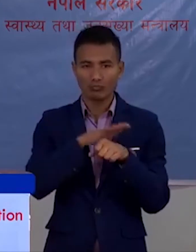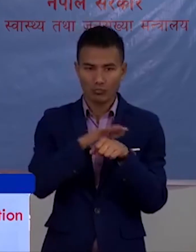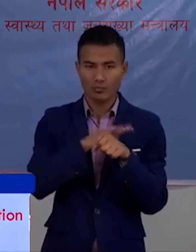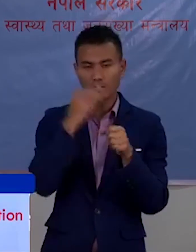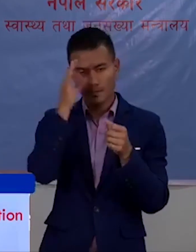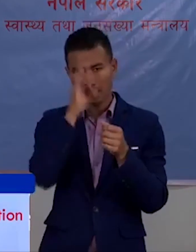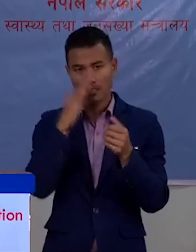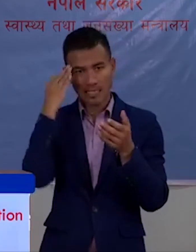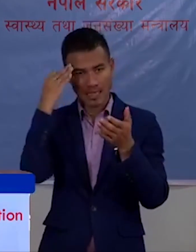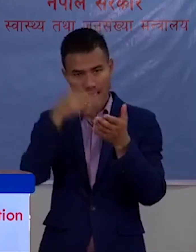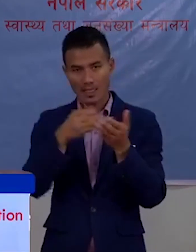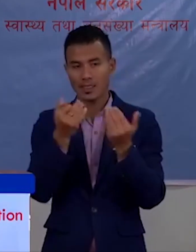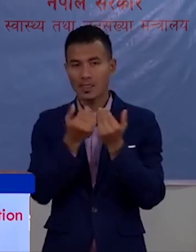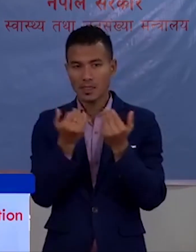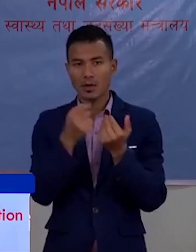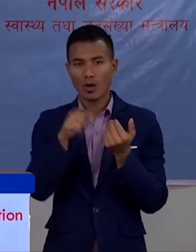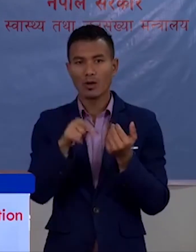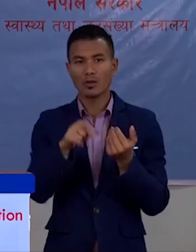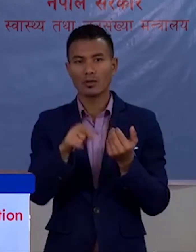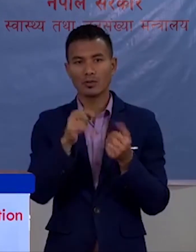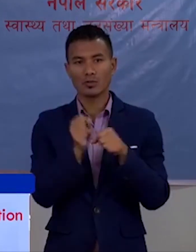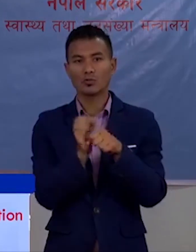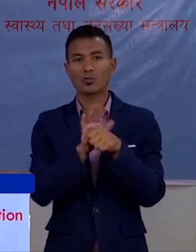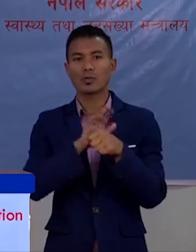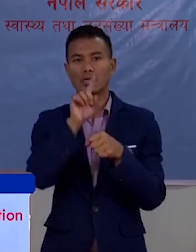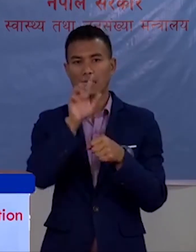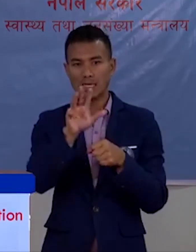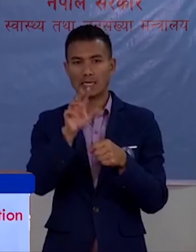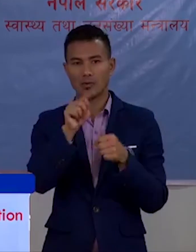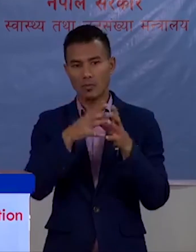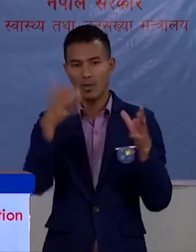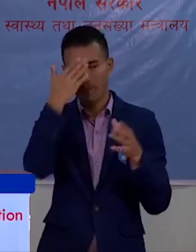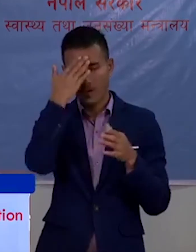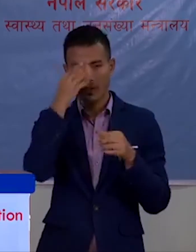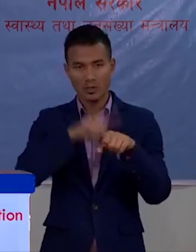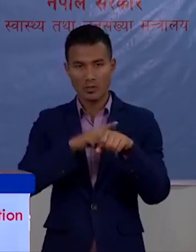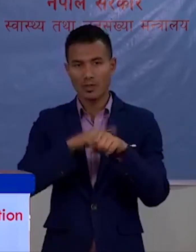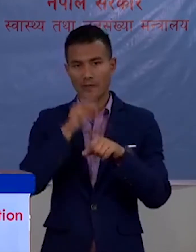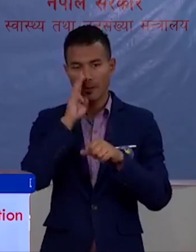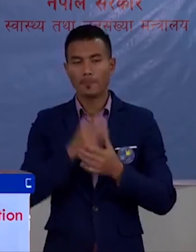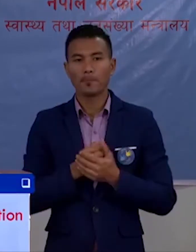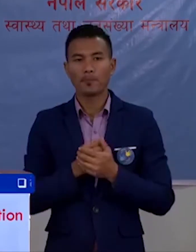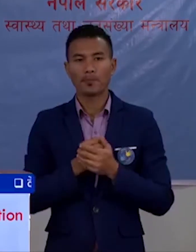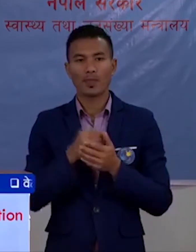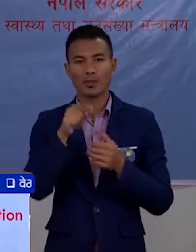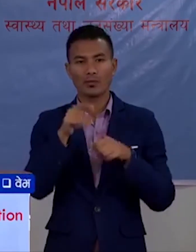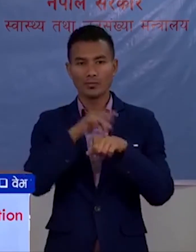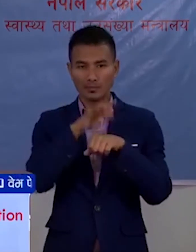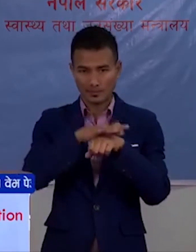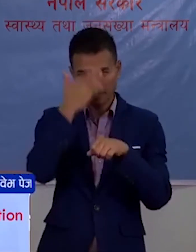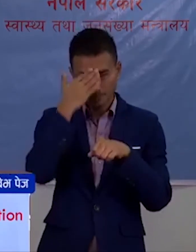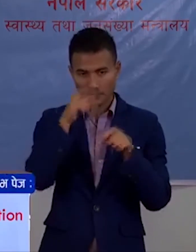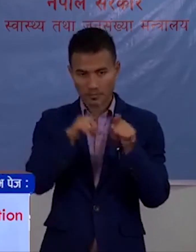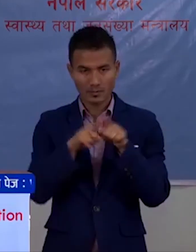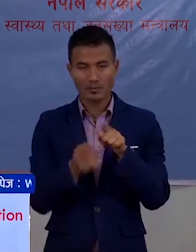ध्यान दिई यो अहिलेको यो COVID-19 को यो महामारीको समयमा औलोको पनि प्रकोप बढ्न